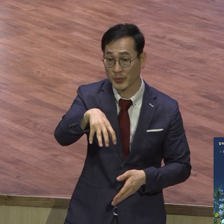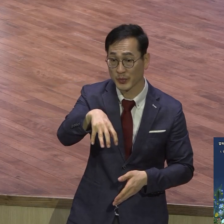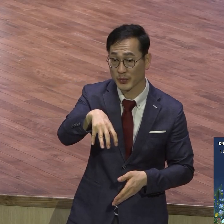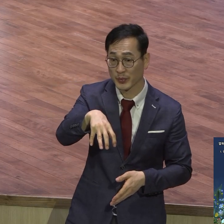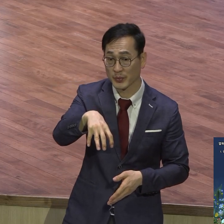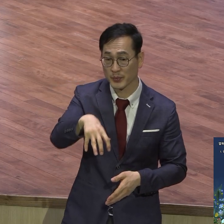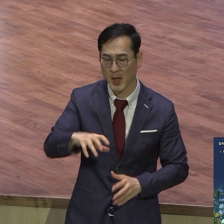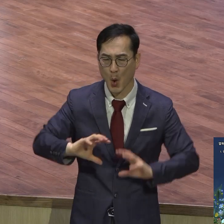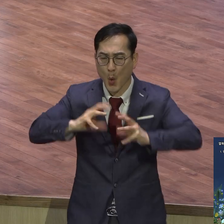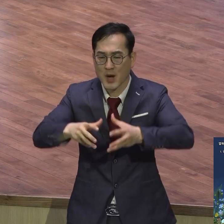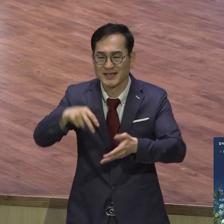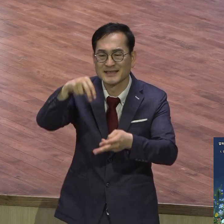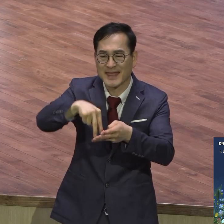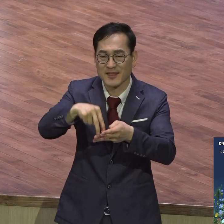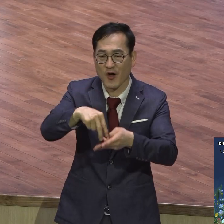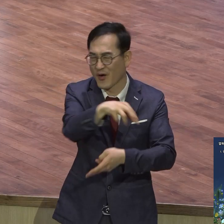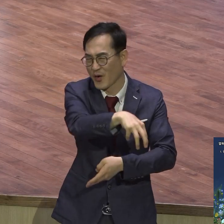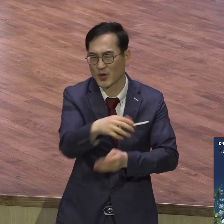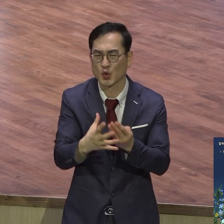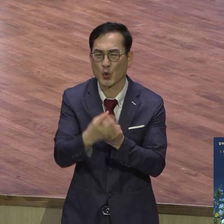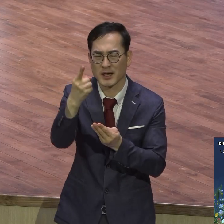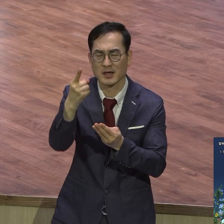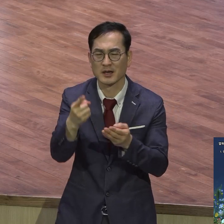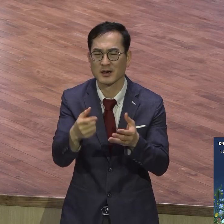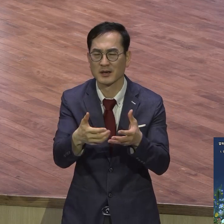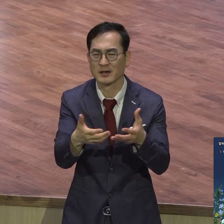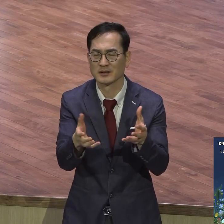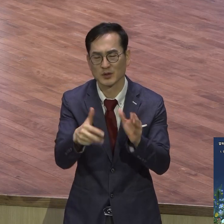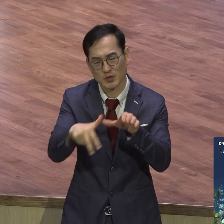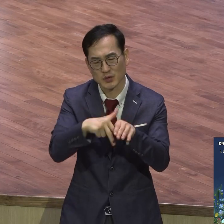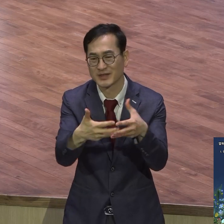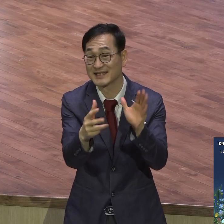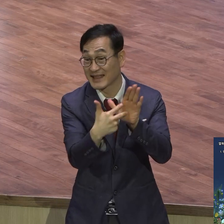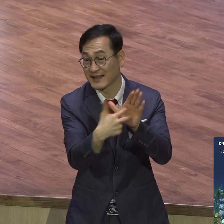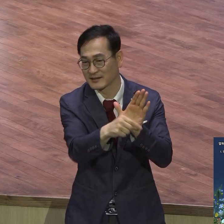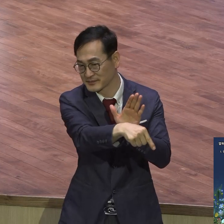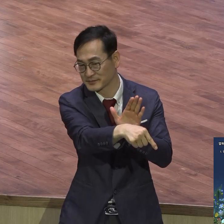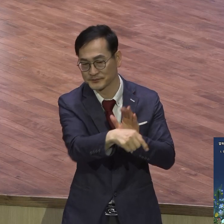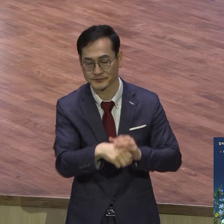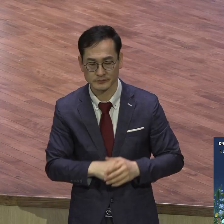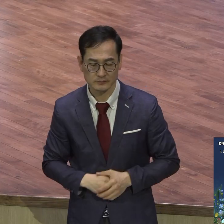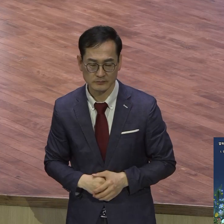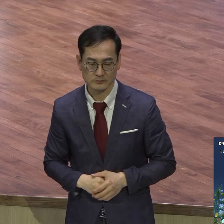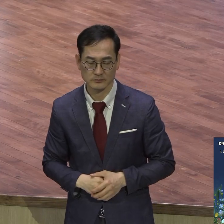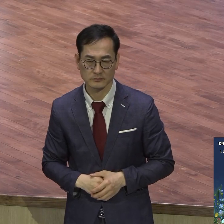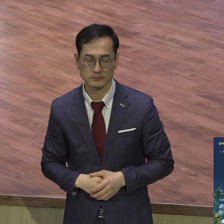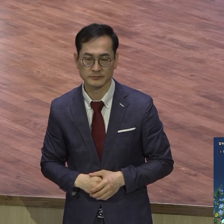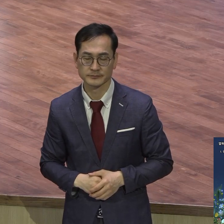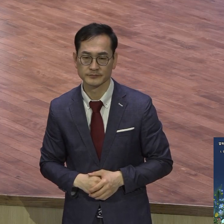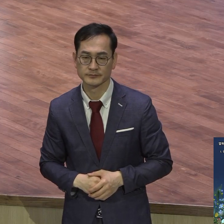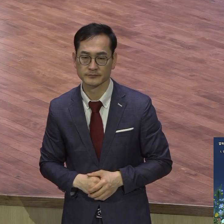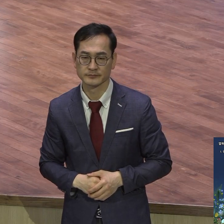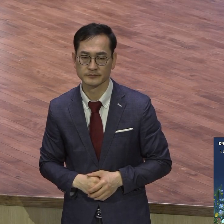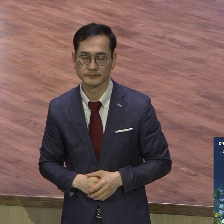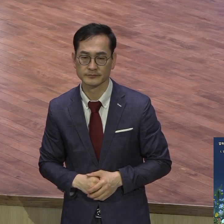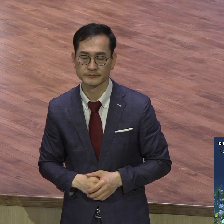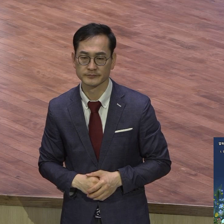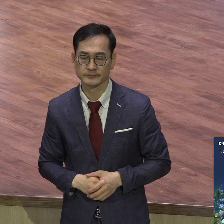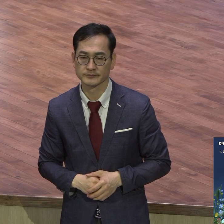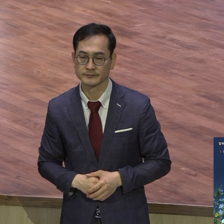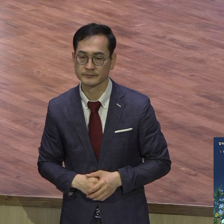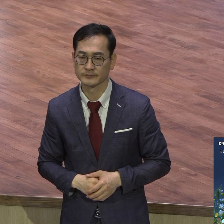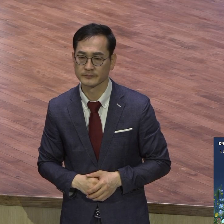통일로 본부거든요. 강원도 가다보면 보여요? 왼쪽에 청평에 가평쪽에